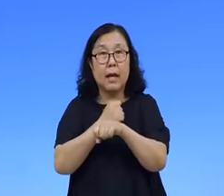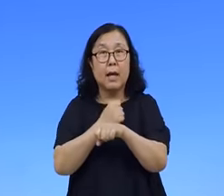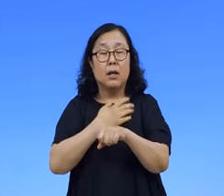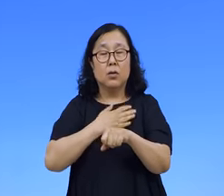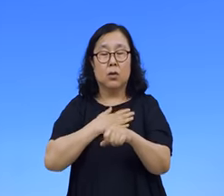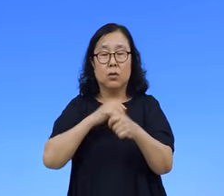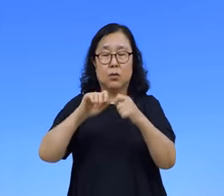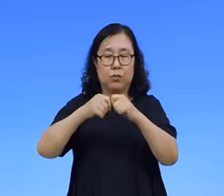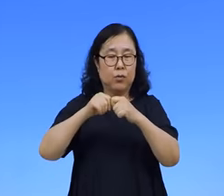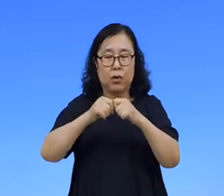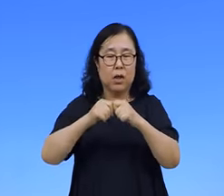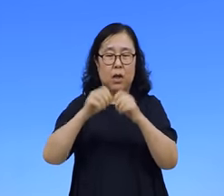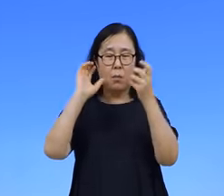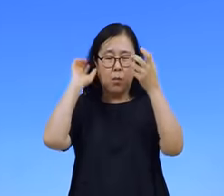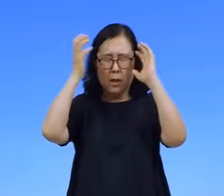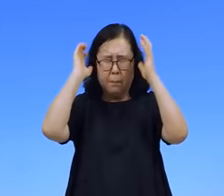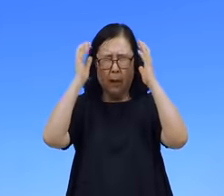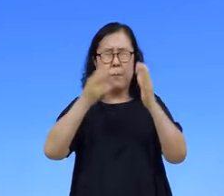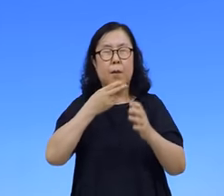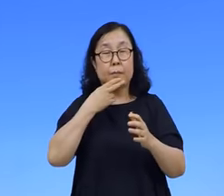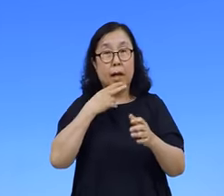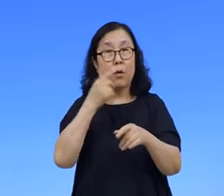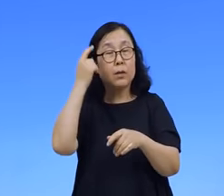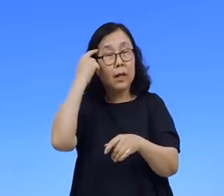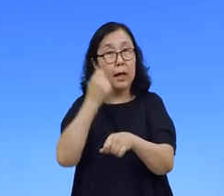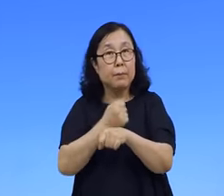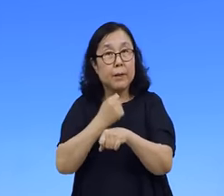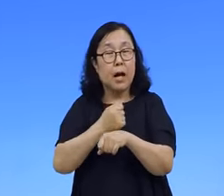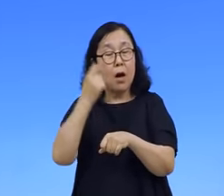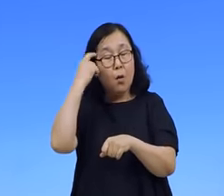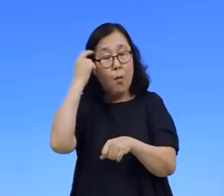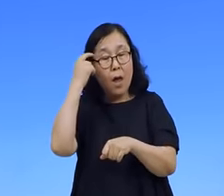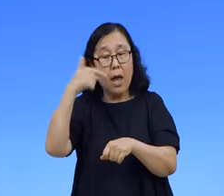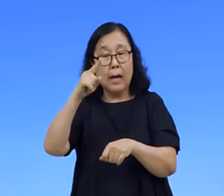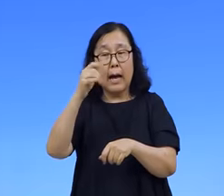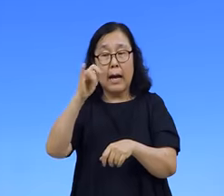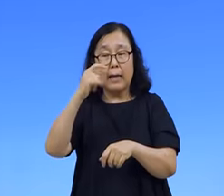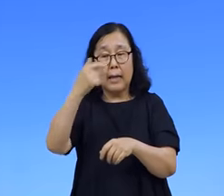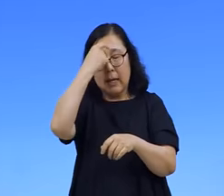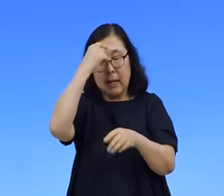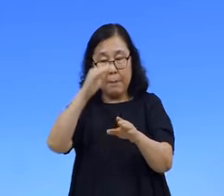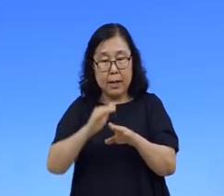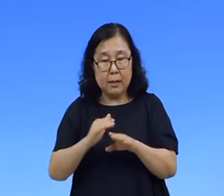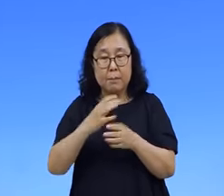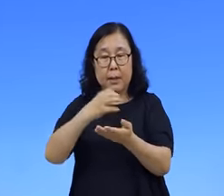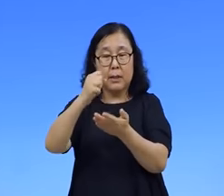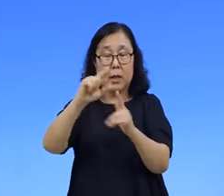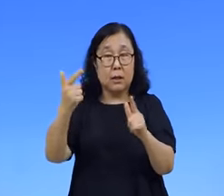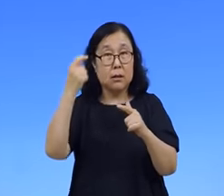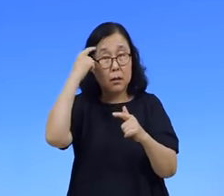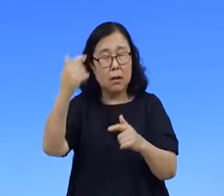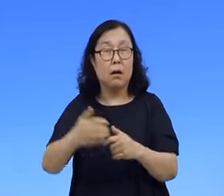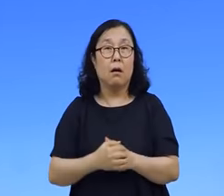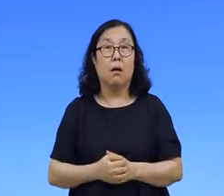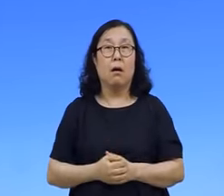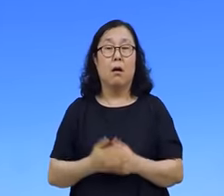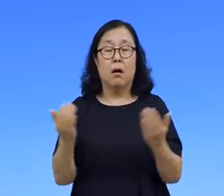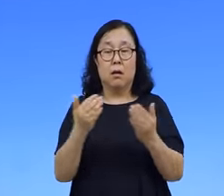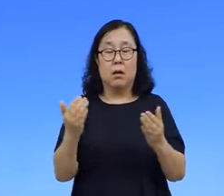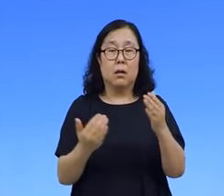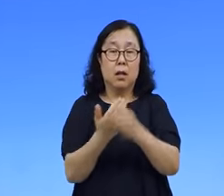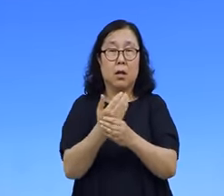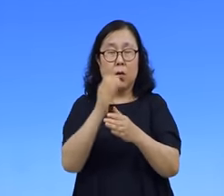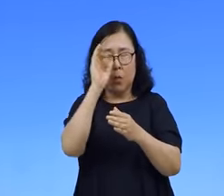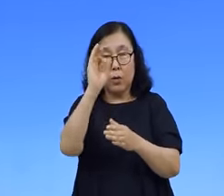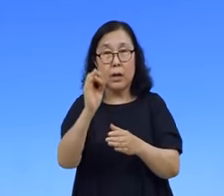저는 이거 분석 복잡하지 않다고 생각합니다. 왜 하나님이 가인의 예배를 안 받으셨을까요? 지금 일이